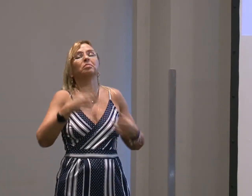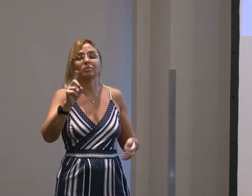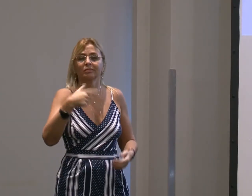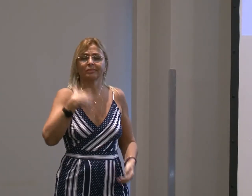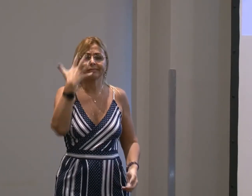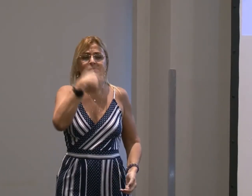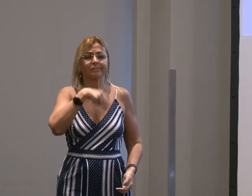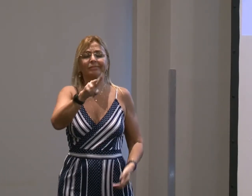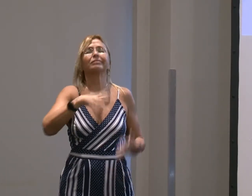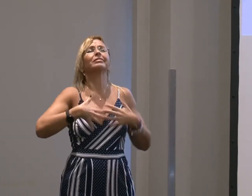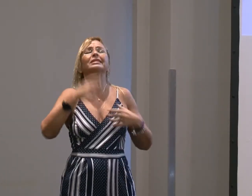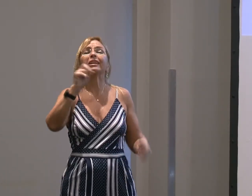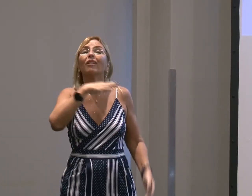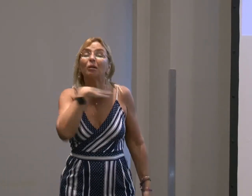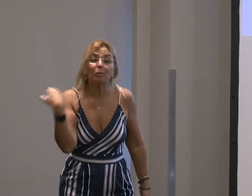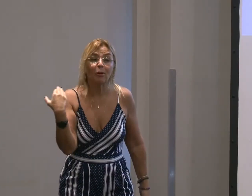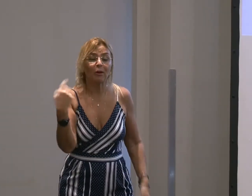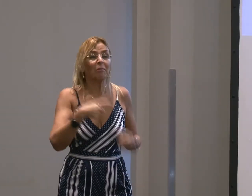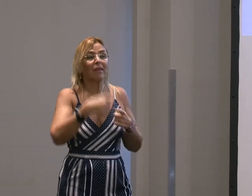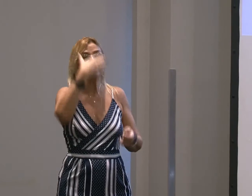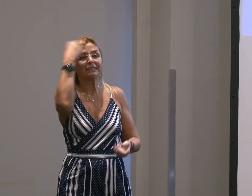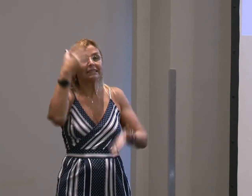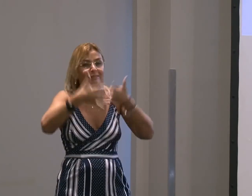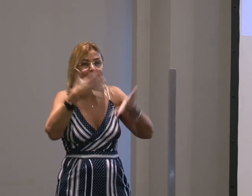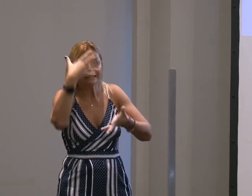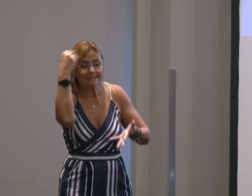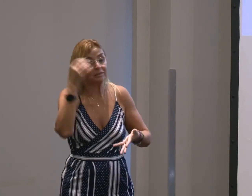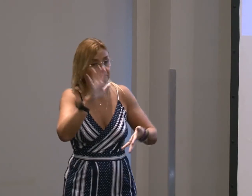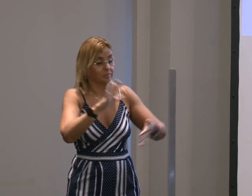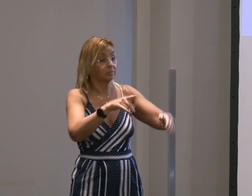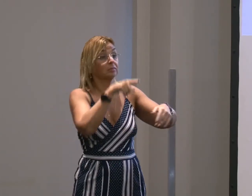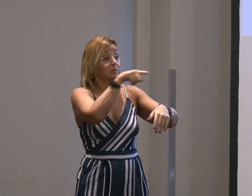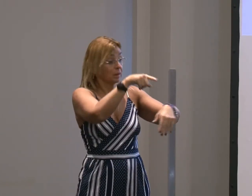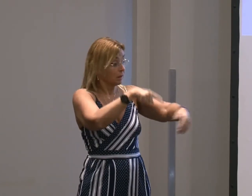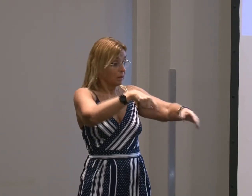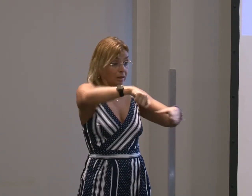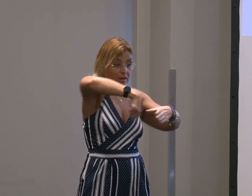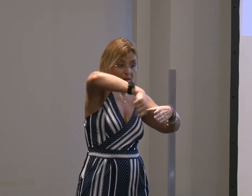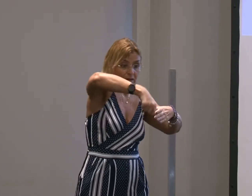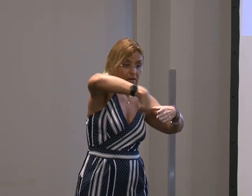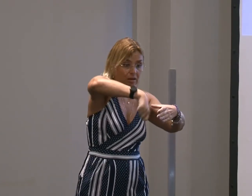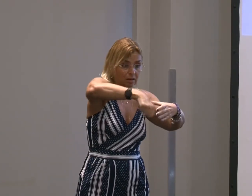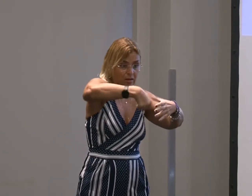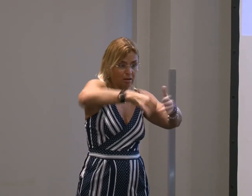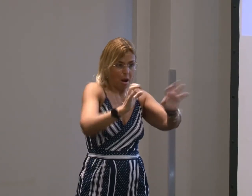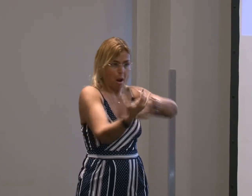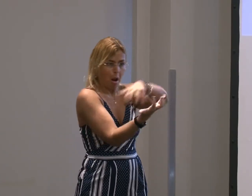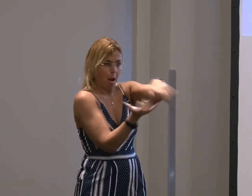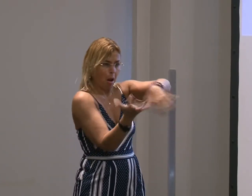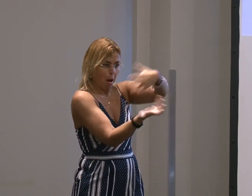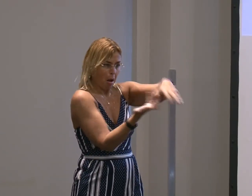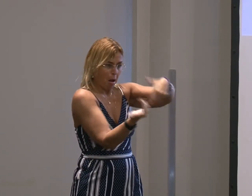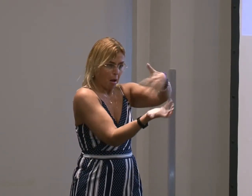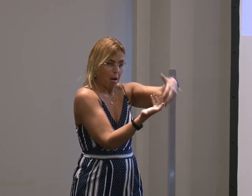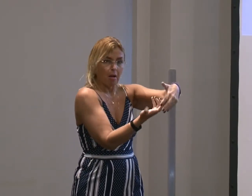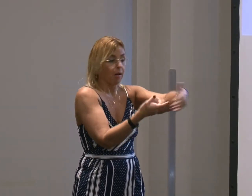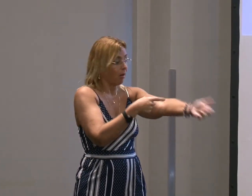de óleo e tem um pouquinho de água, tá vendo? Ó, pensa que a gente tem na circulação, e aí ele começou a tentar por